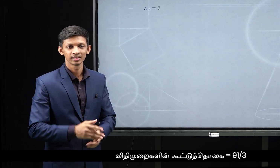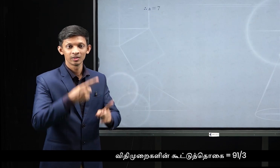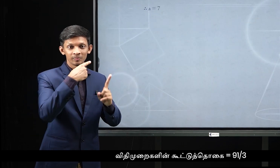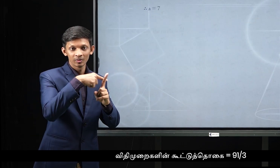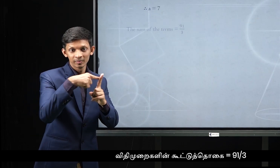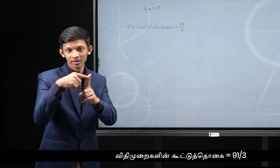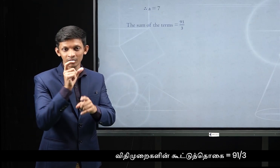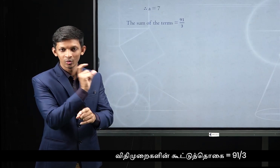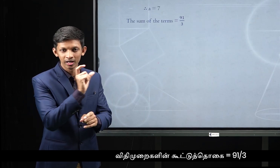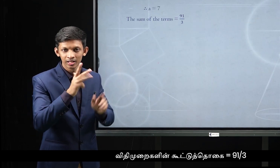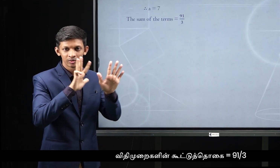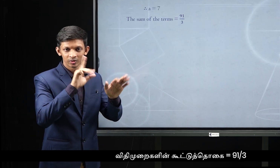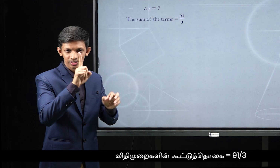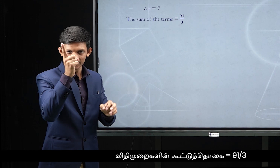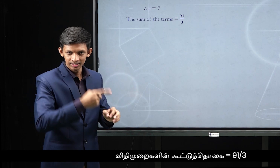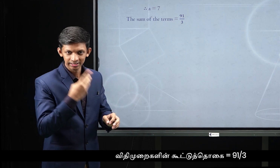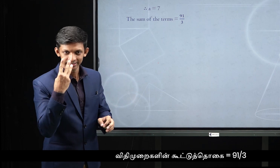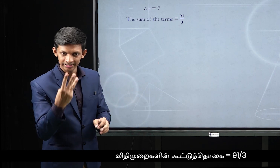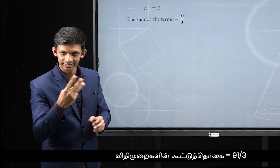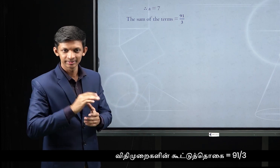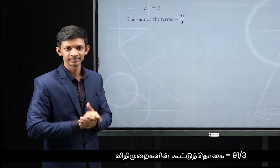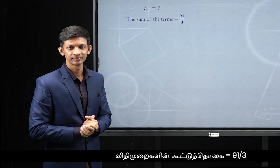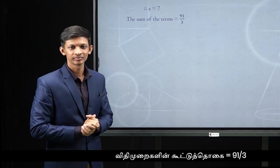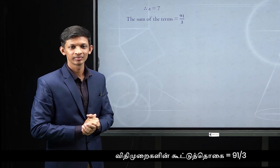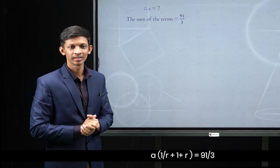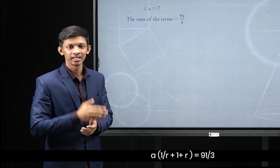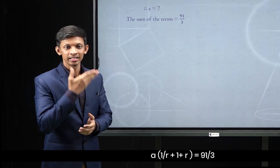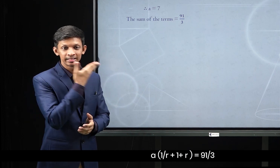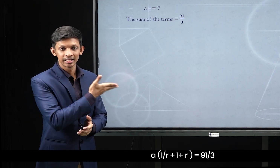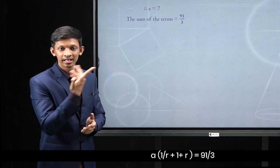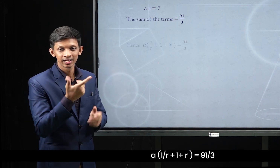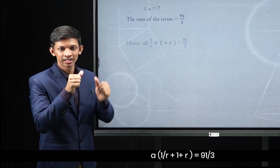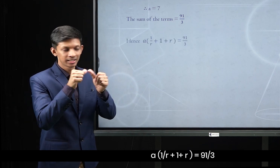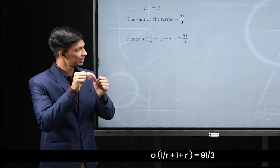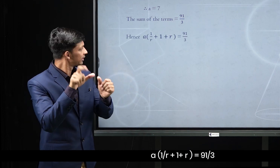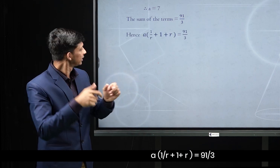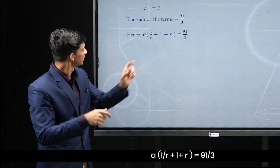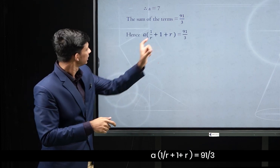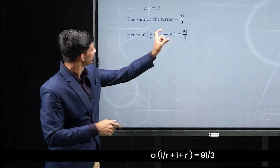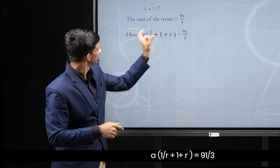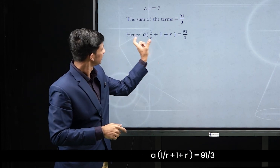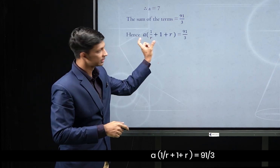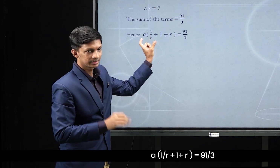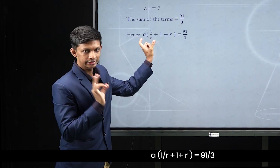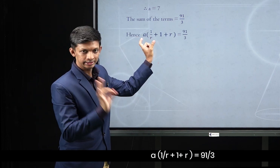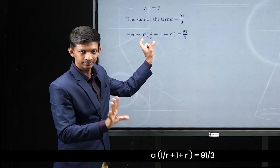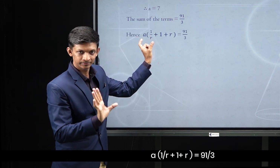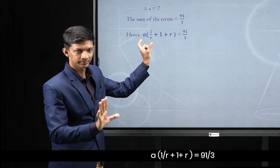ஈடு 91 கீழ் 3. எனவே ஏ அடைப்புக்குறிக்குள் 1 கீழ் ஆர்